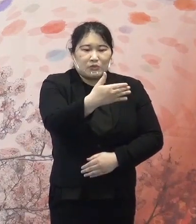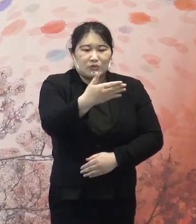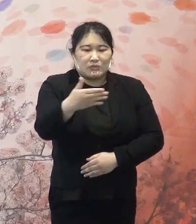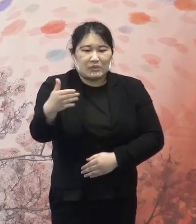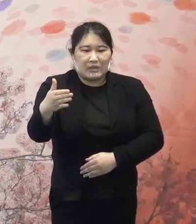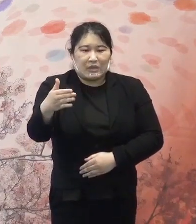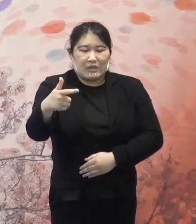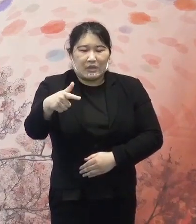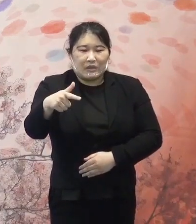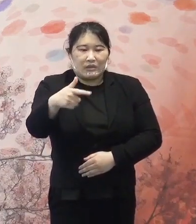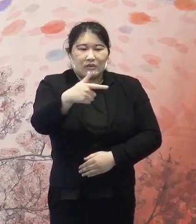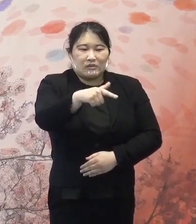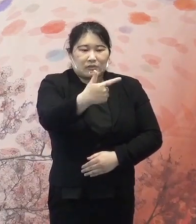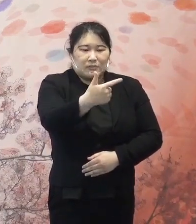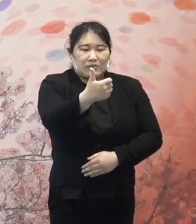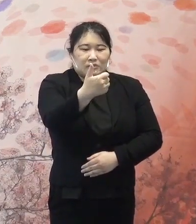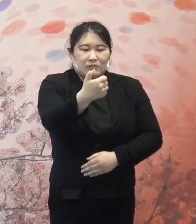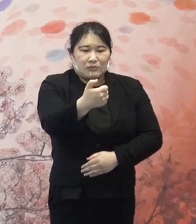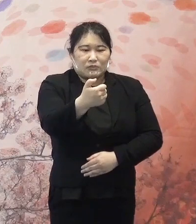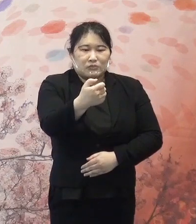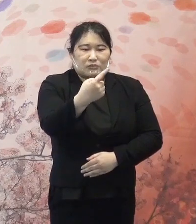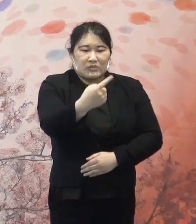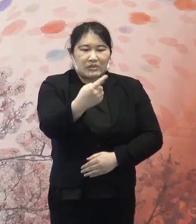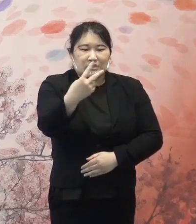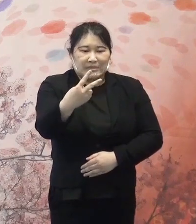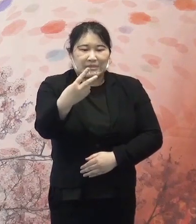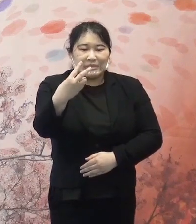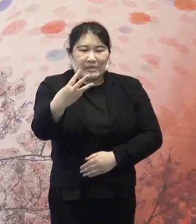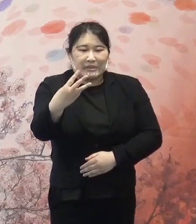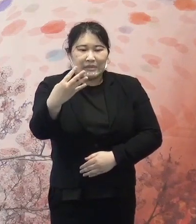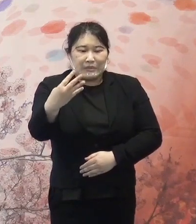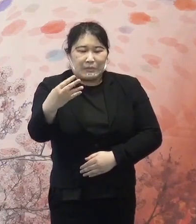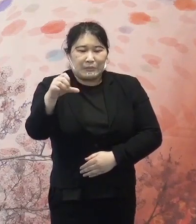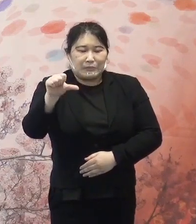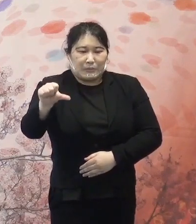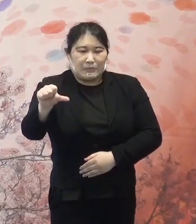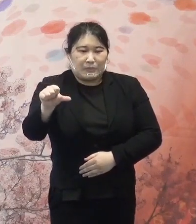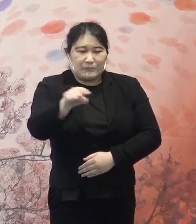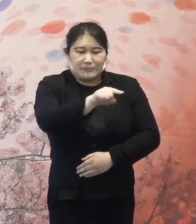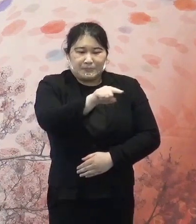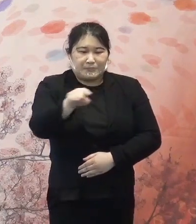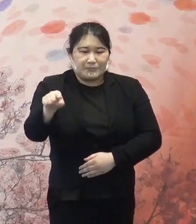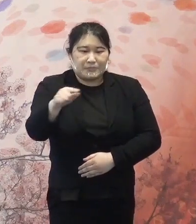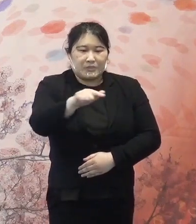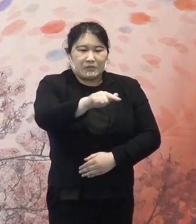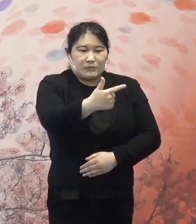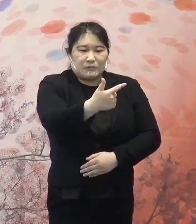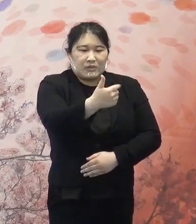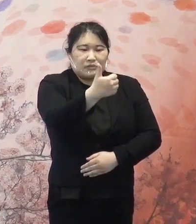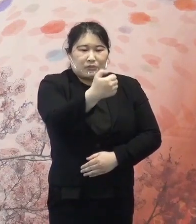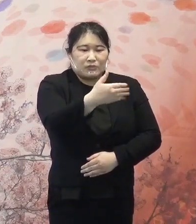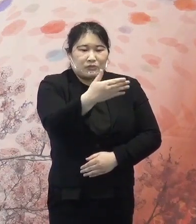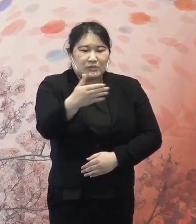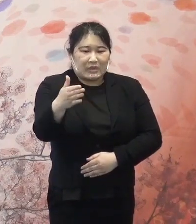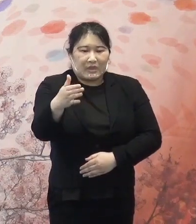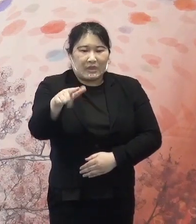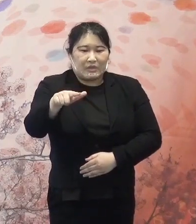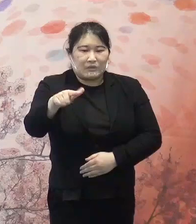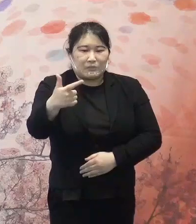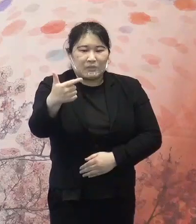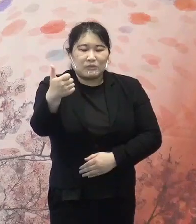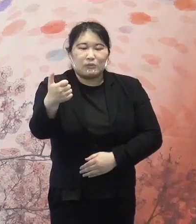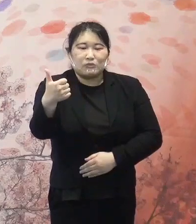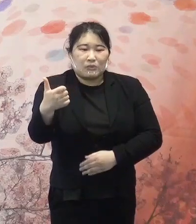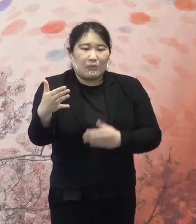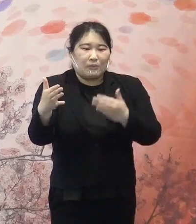番です。651、652、653、654、655。もう一度言いますが、650から655までの